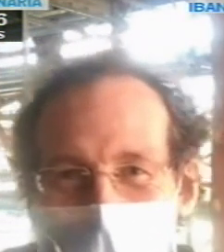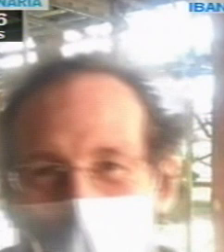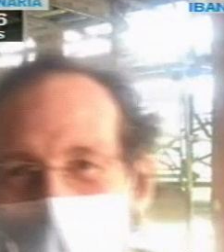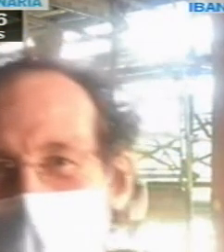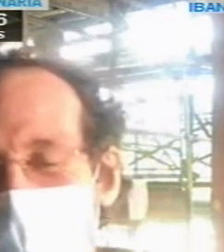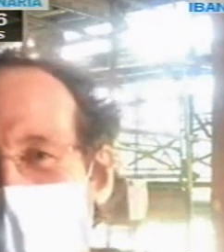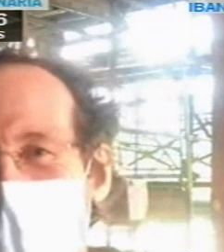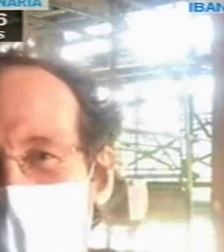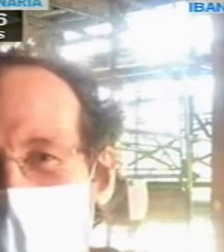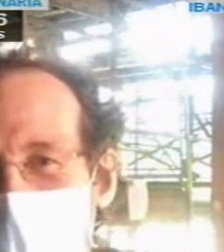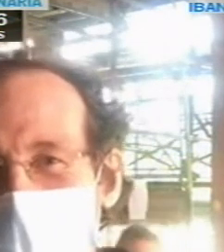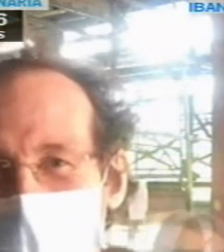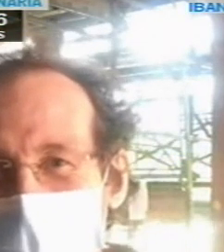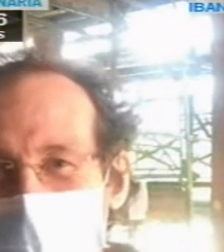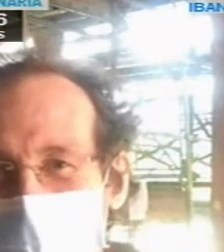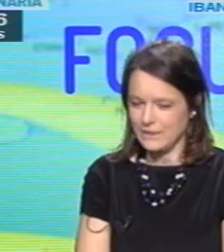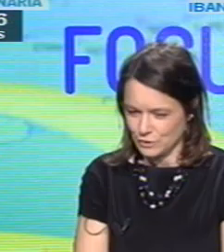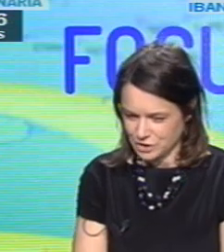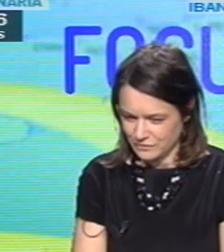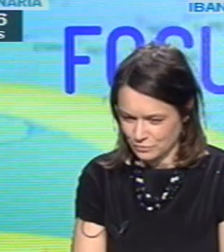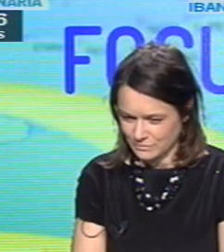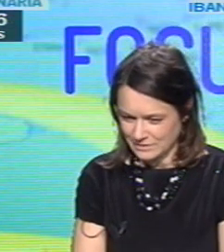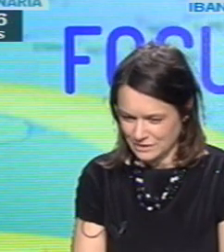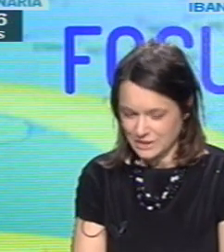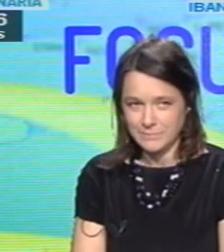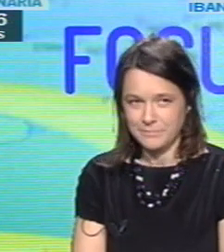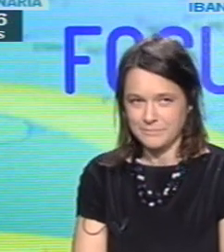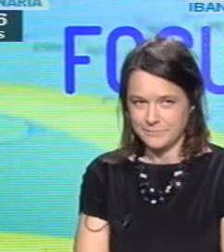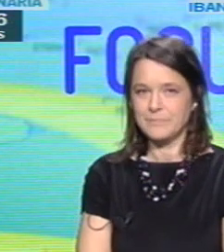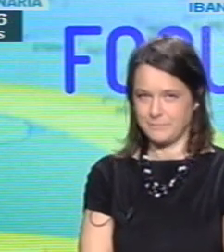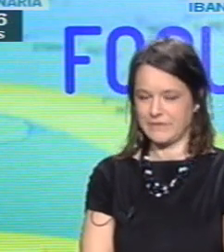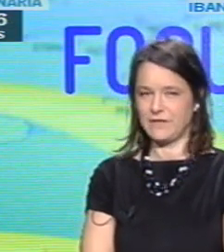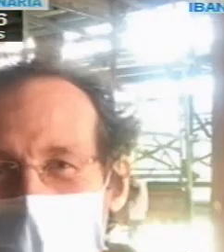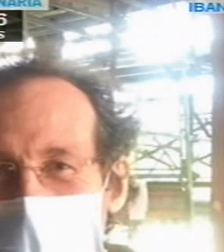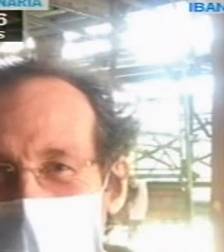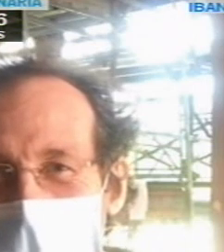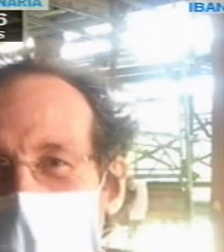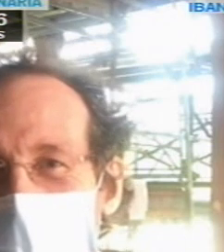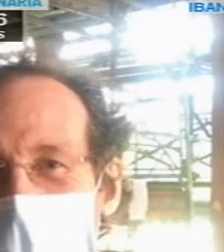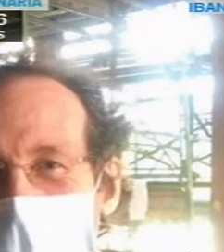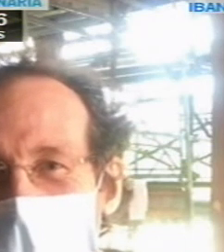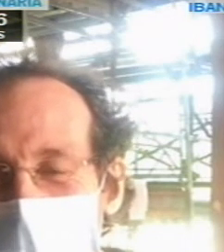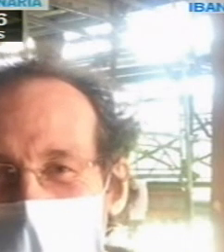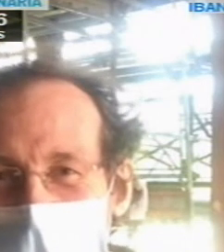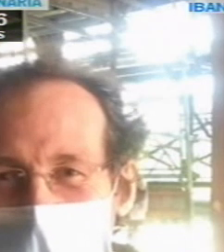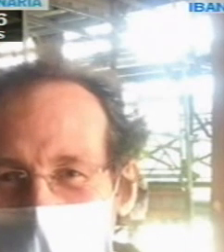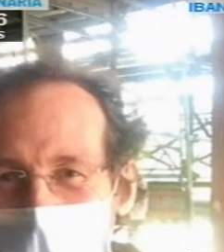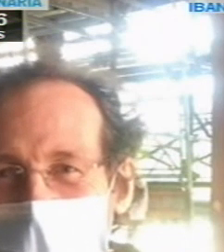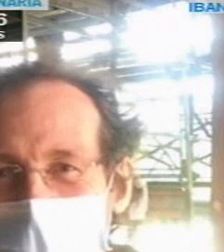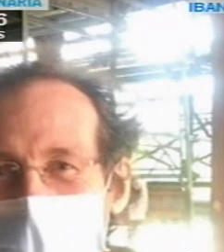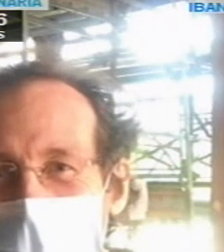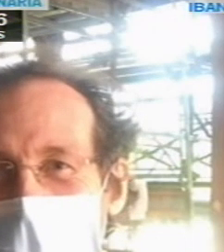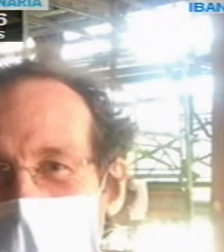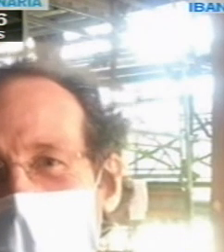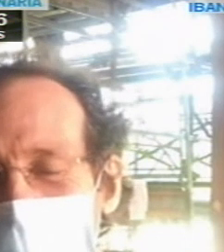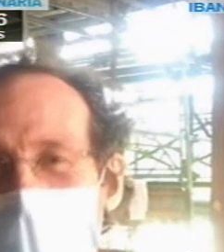attenersi alle loro indicazioni. Quindi per il legno dicevi tu? La gente, ma direi di sì, finora c'è una netta prevalenza di